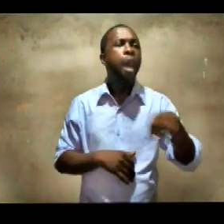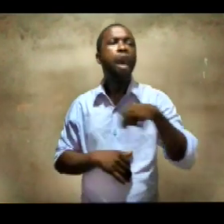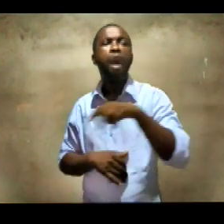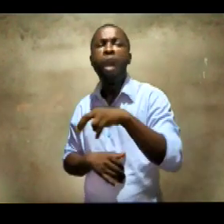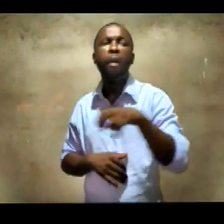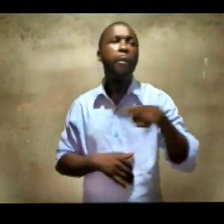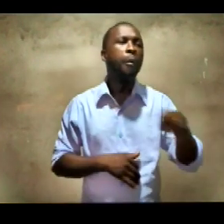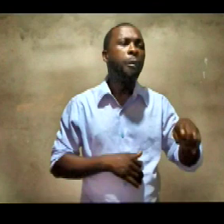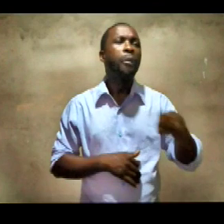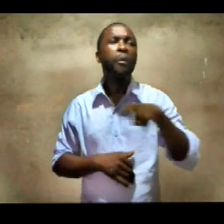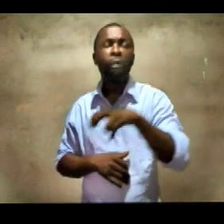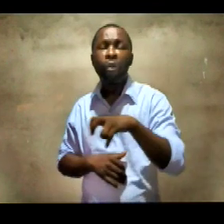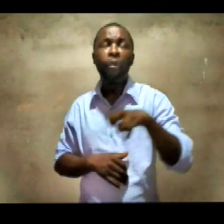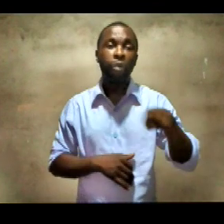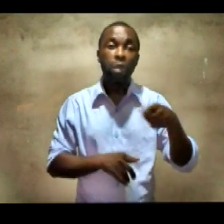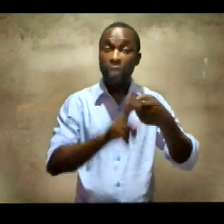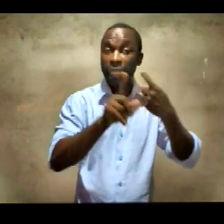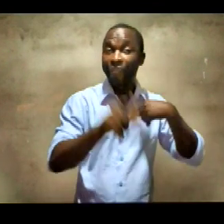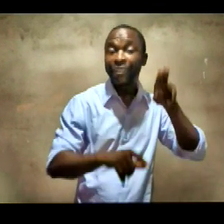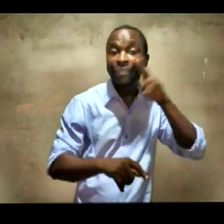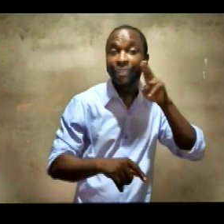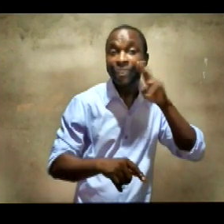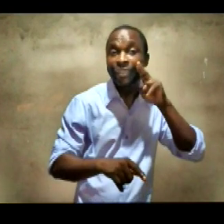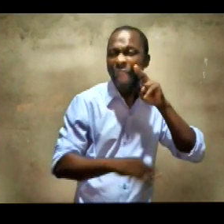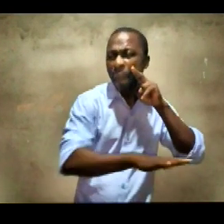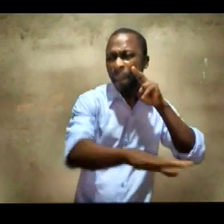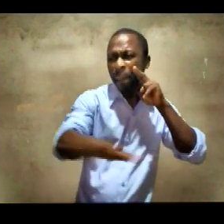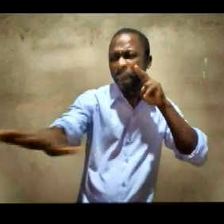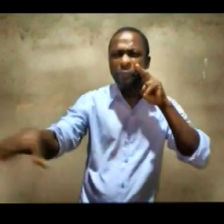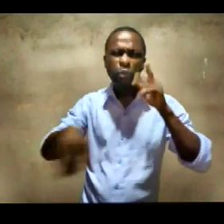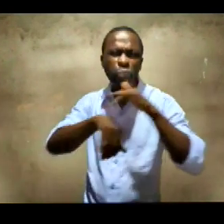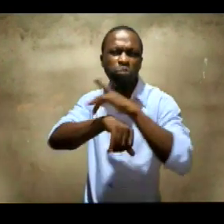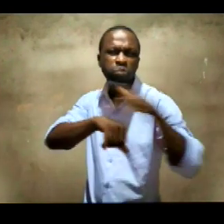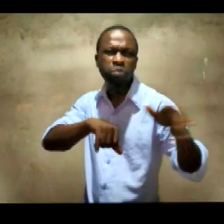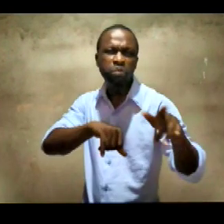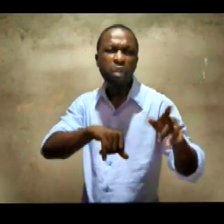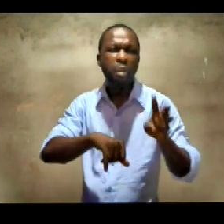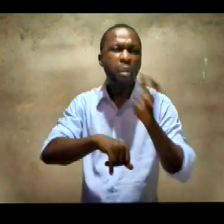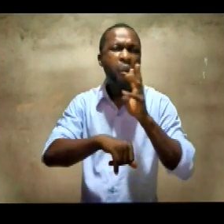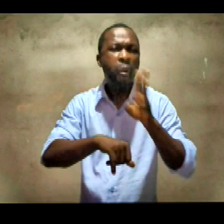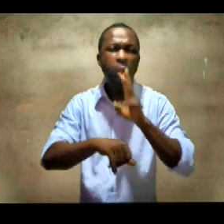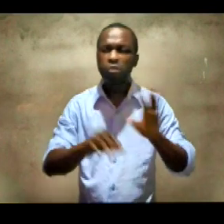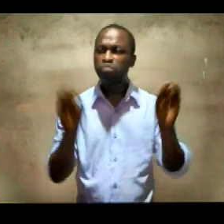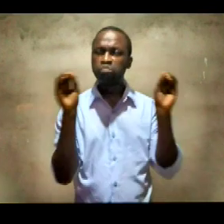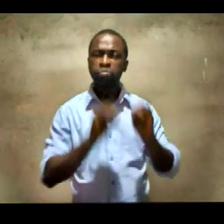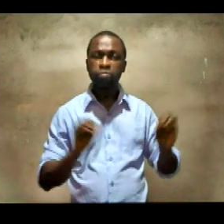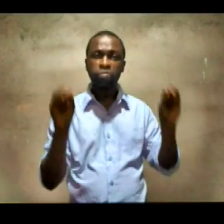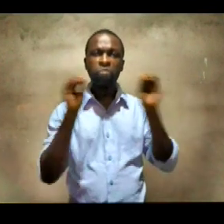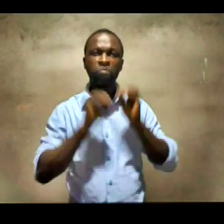ce point d'eau à Permo, dans le pays, l'un des rares qui résiste encore aux effets de la sécheresse à cette période de l'année.